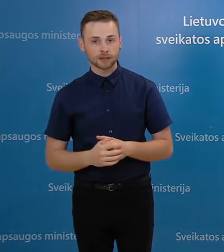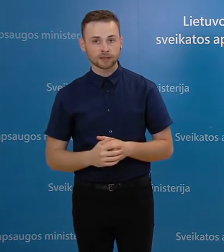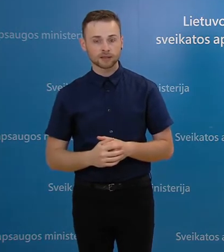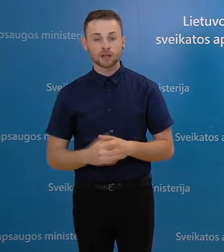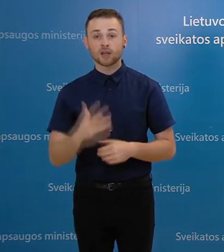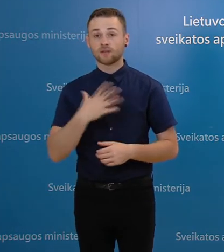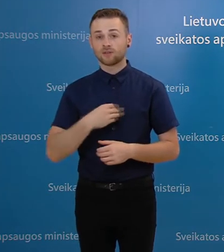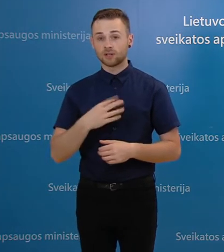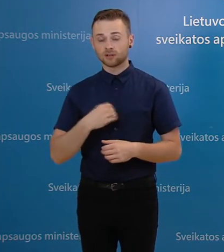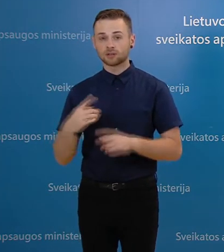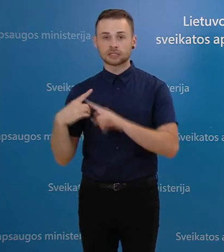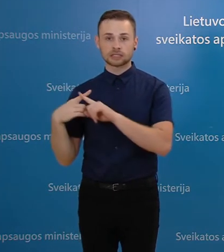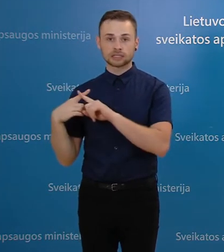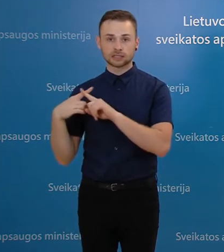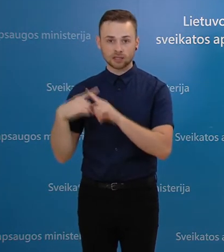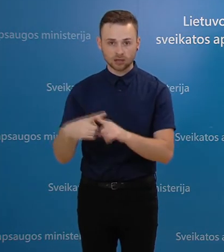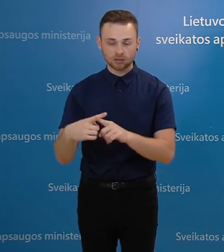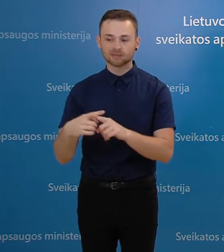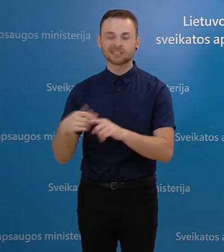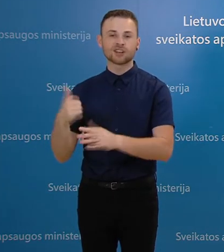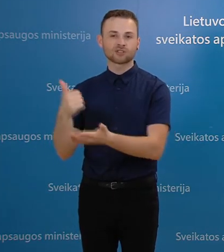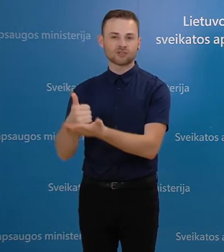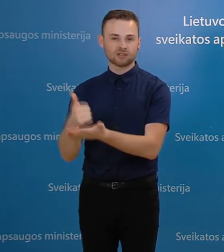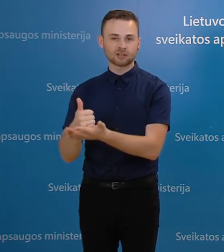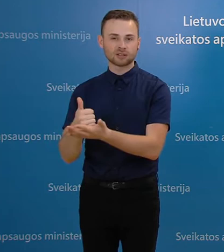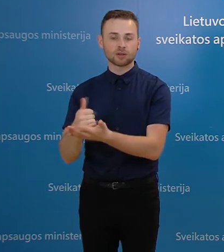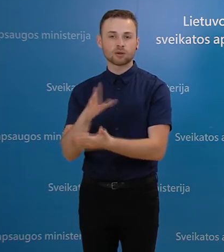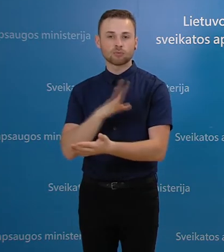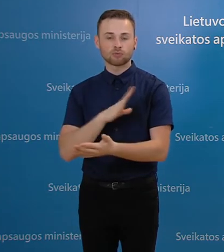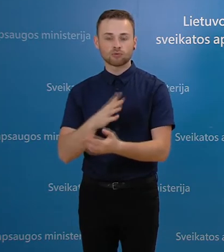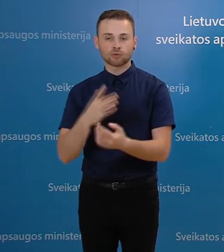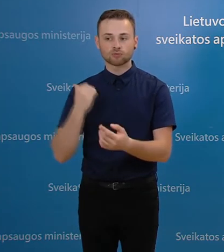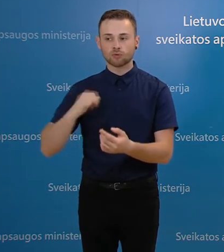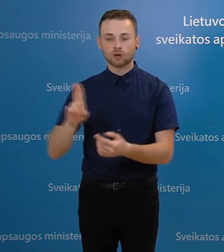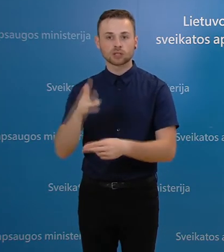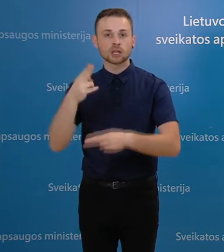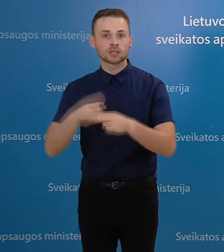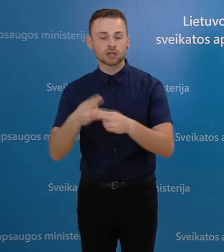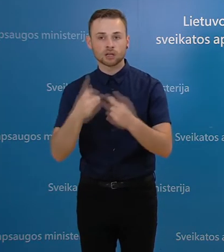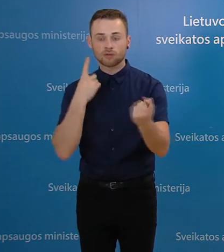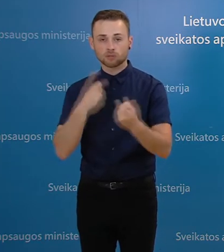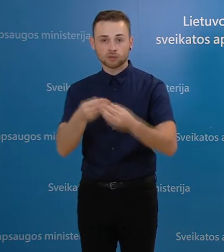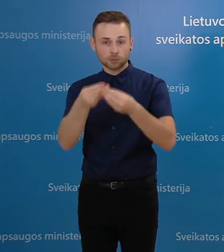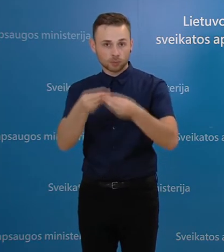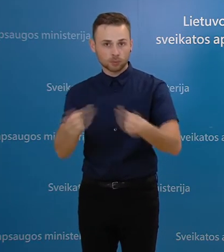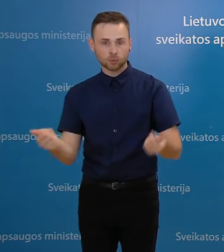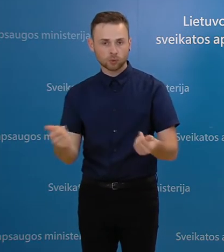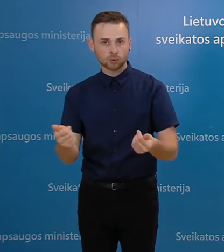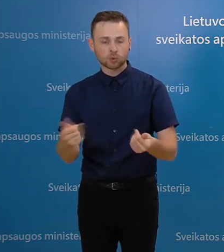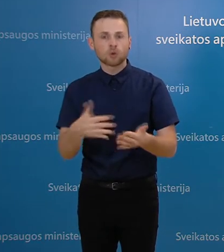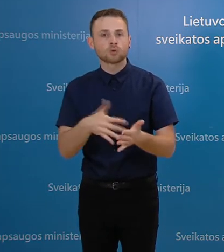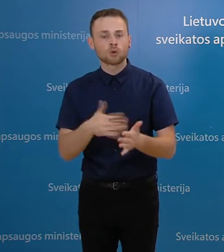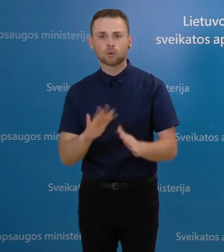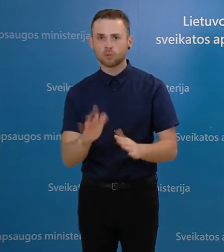iš Vilniaus greitosios medicinos pagalbos stoties duomenų bazės dingo pacientų duomenys. Medikai nuogastauja, kad tai labai jautrus asmenų